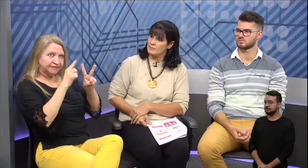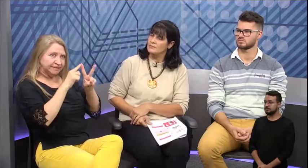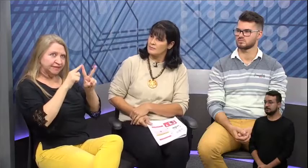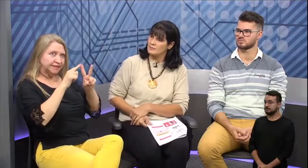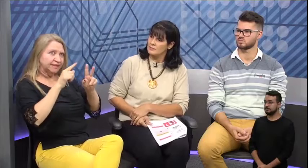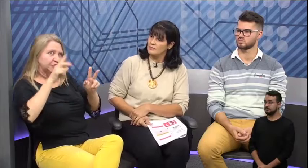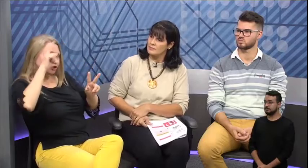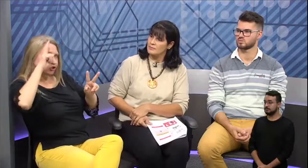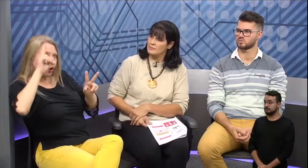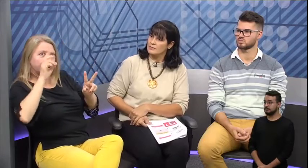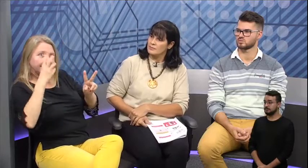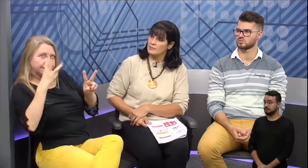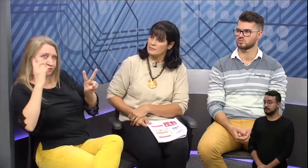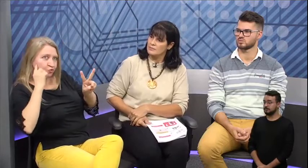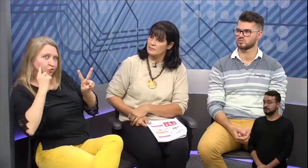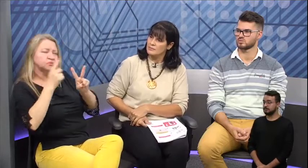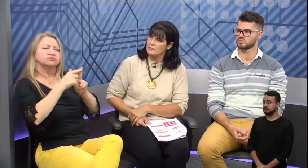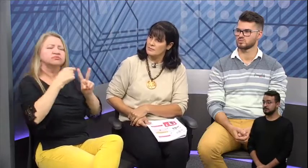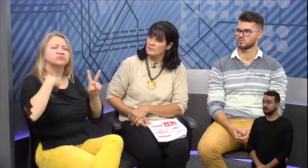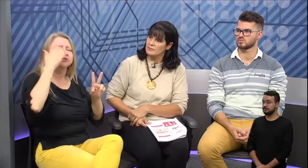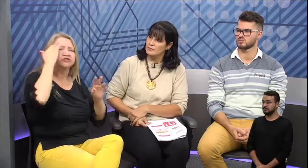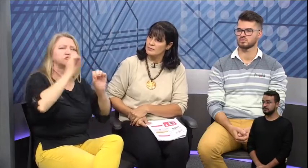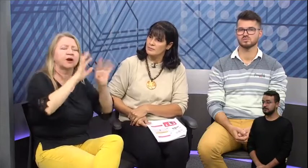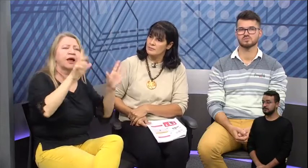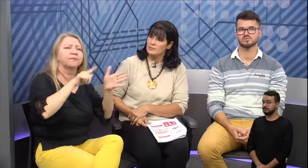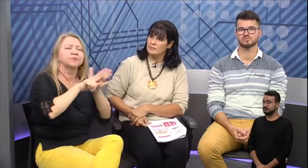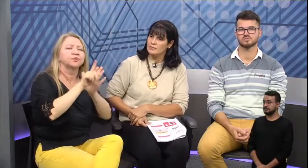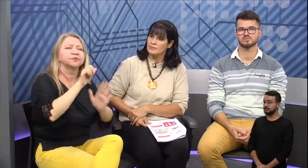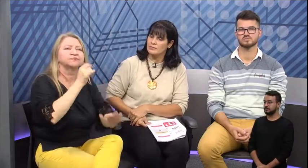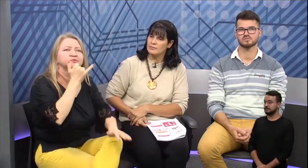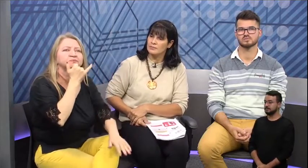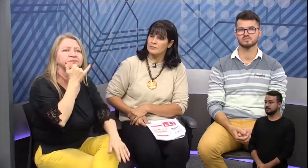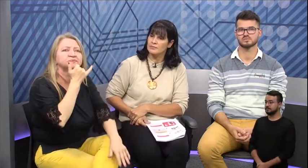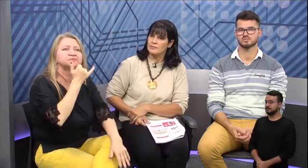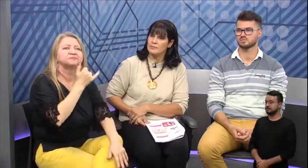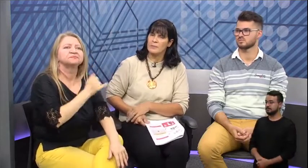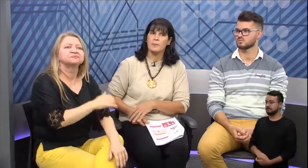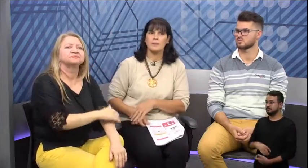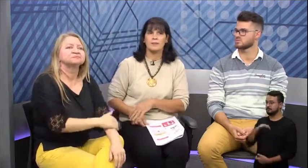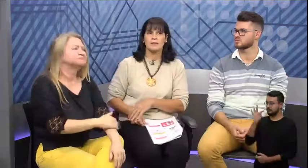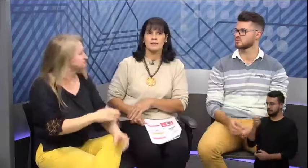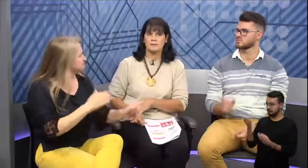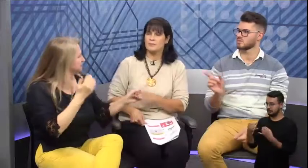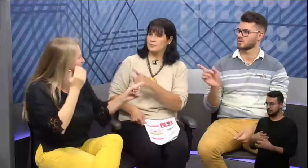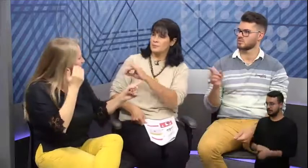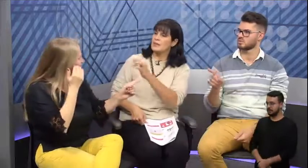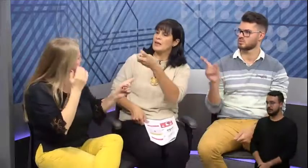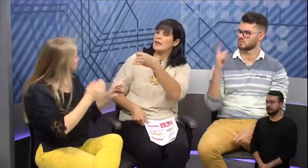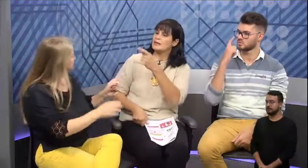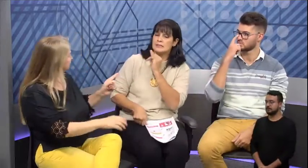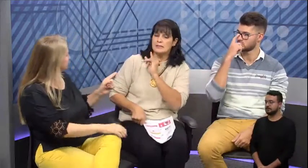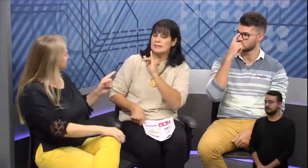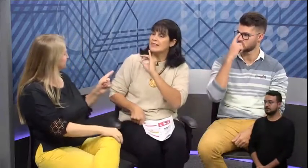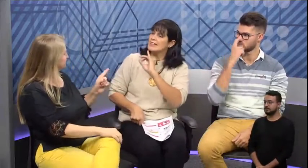Se eu mostro, se eu conto as duas histórias, as duas versões, refaz a pergunta novamente, por favor. A Tirza podia